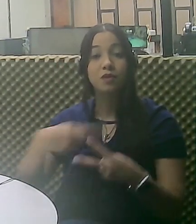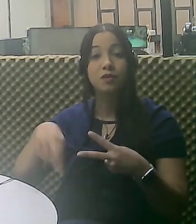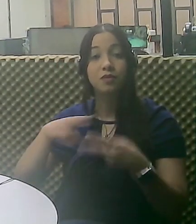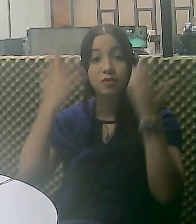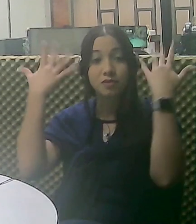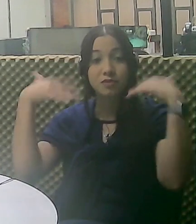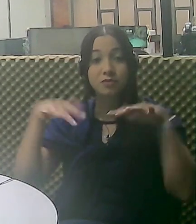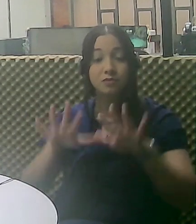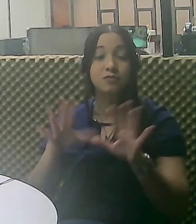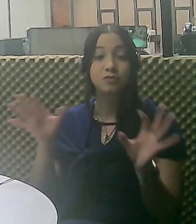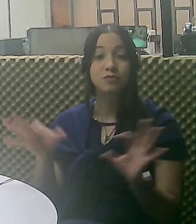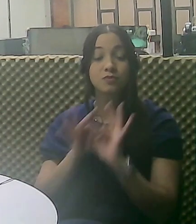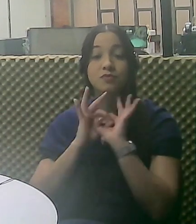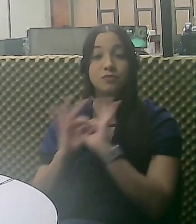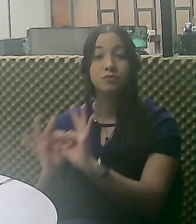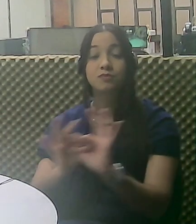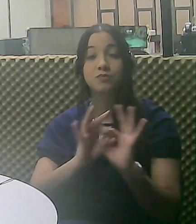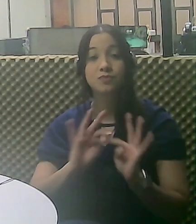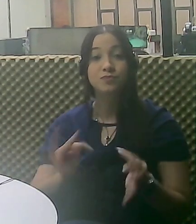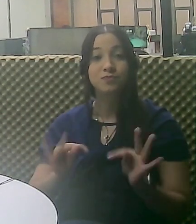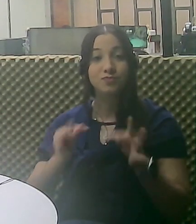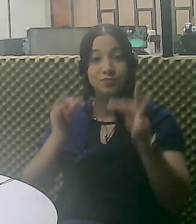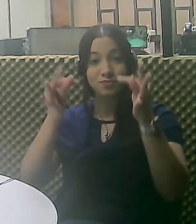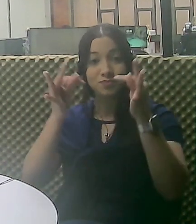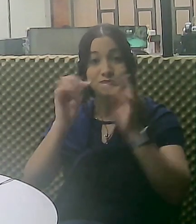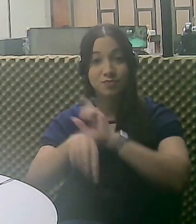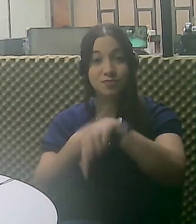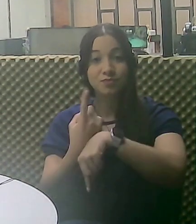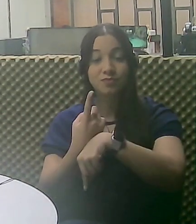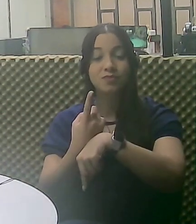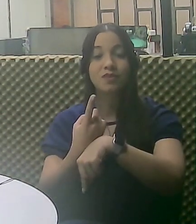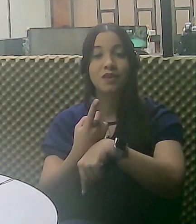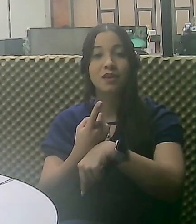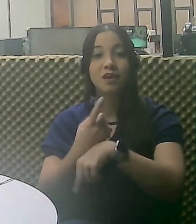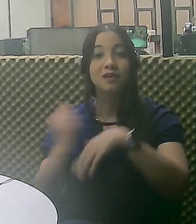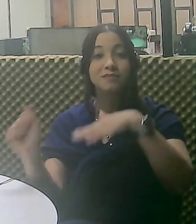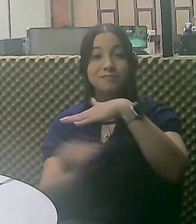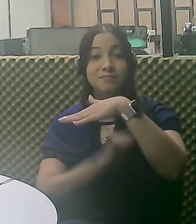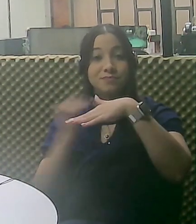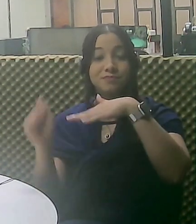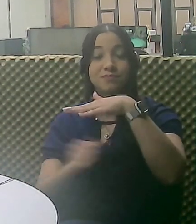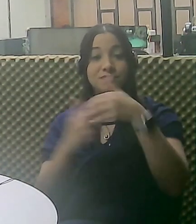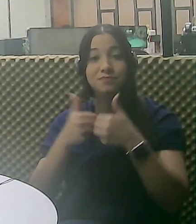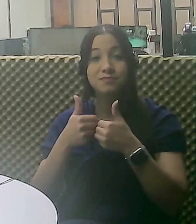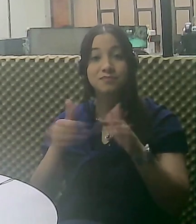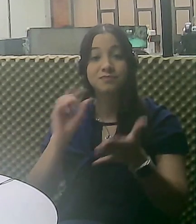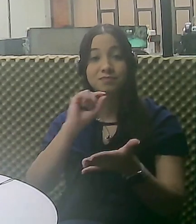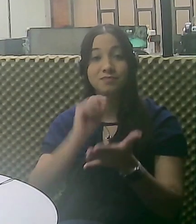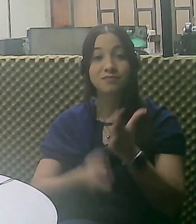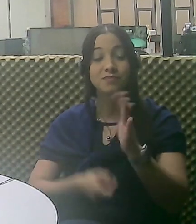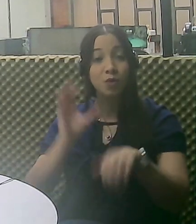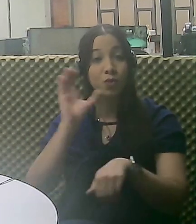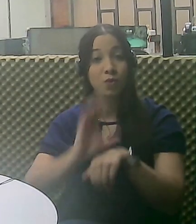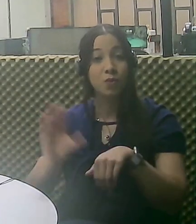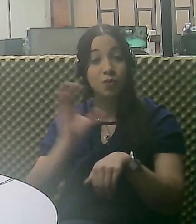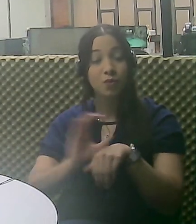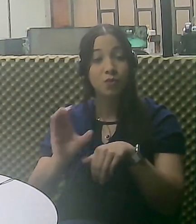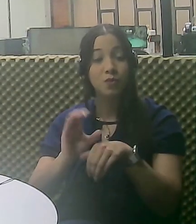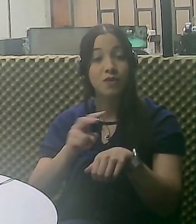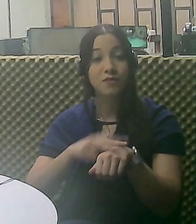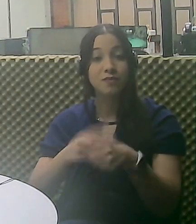naturais, aliado ao emprego de tecnologia e inovação, a autarquia abriu inscrições para o minicurso de produção